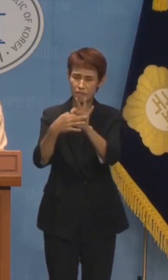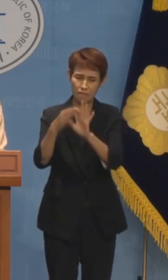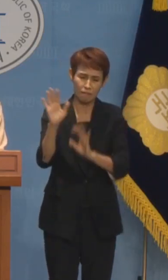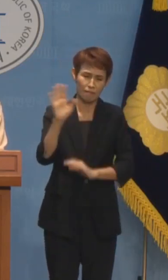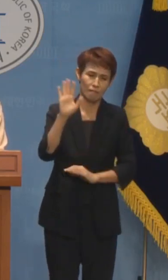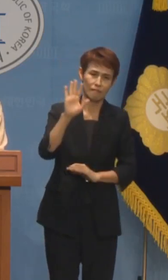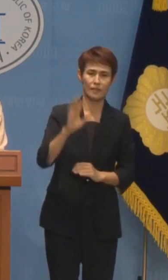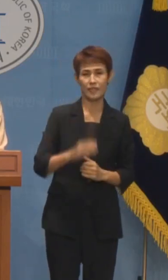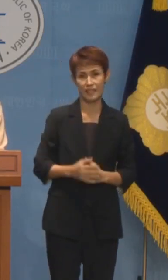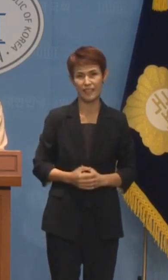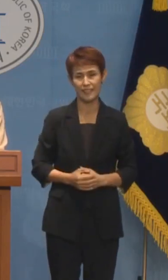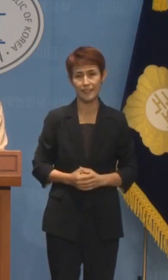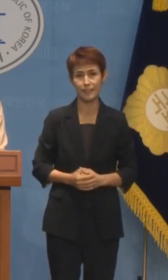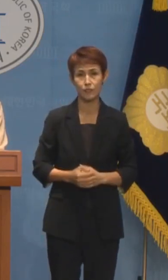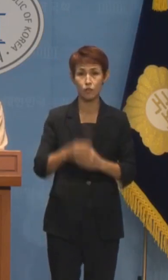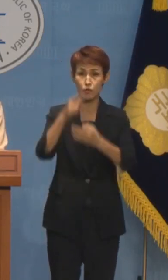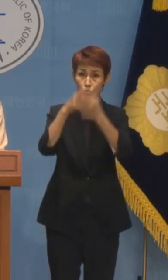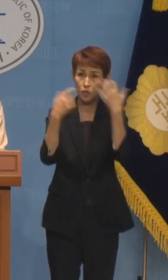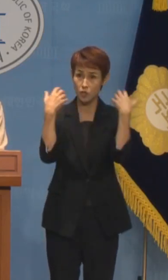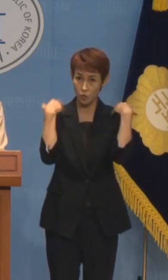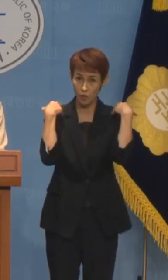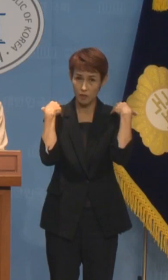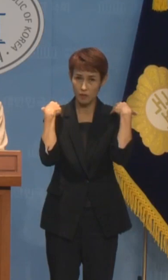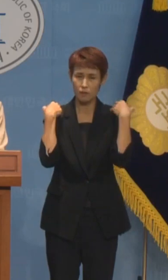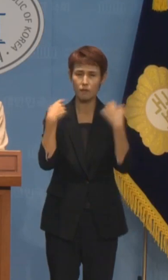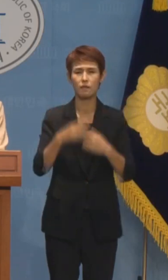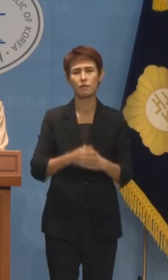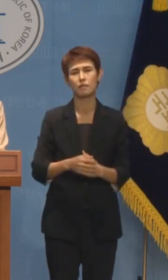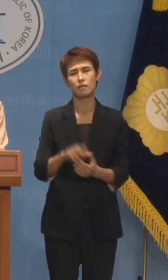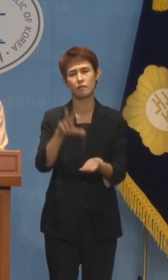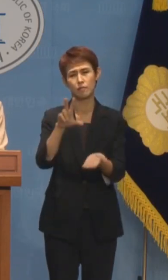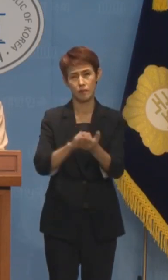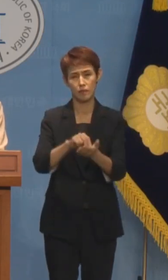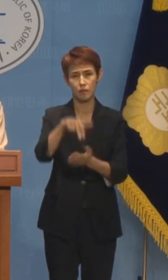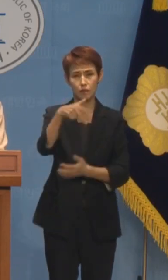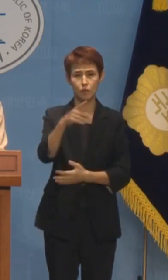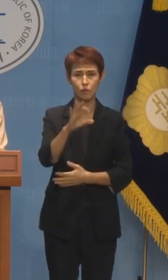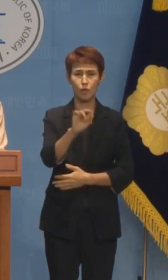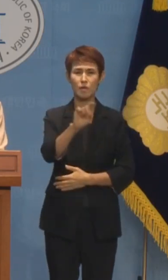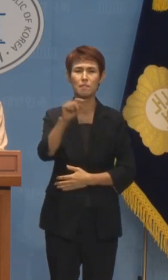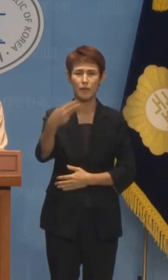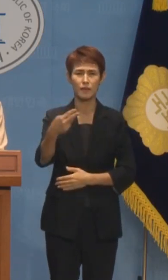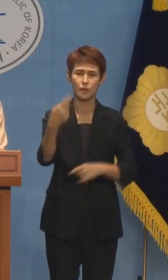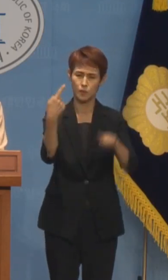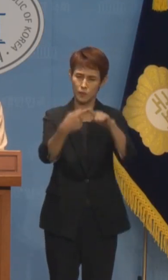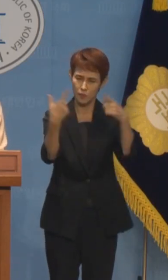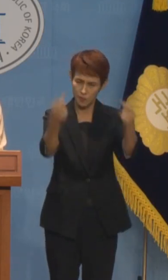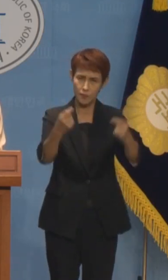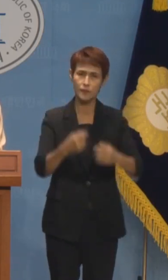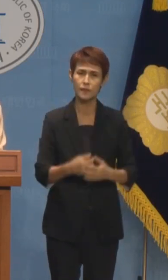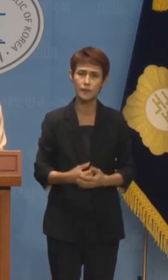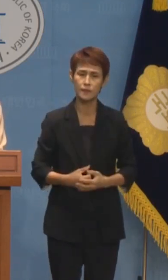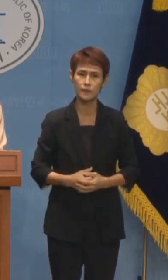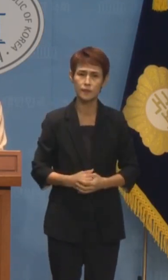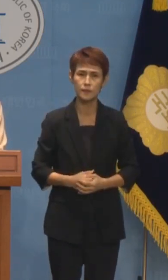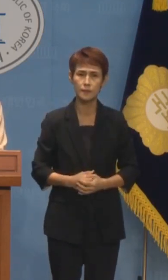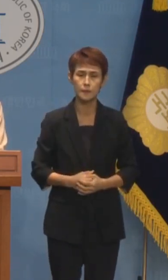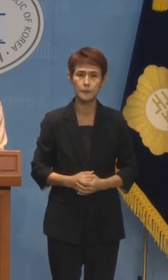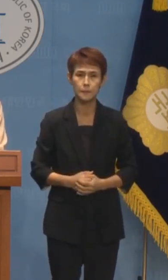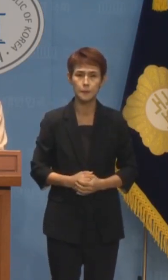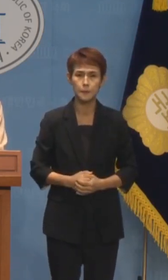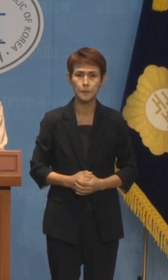거부합니다 윤석 정권은 임기말 정도가 아니라 종말 단계에 접어든 것